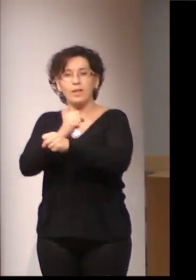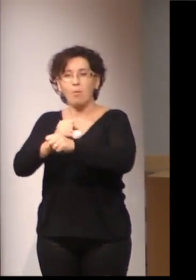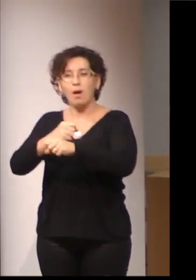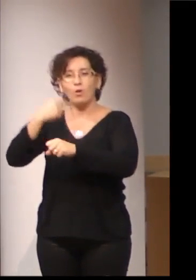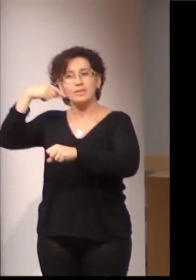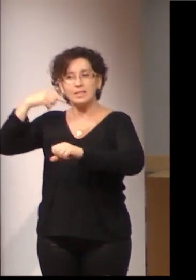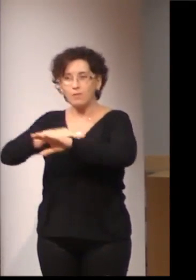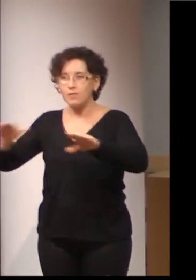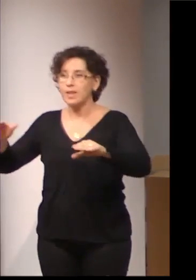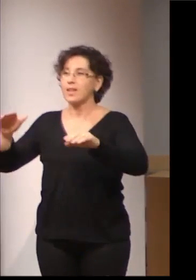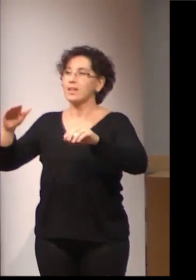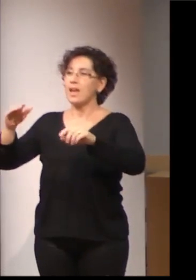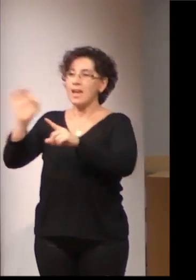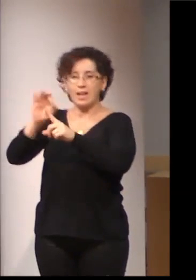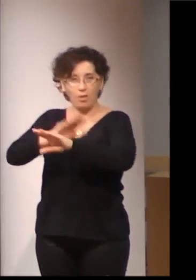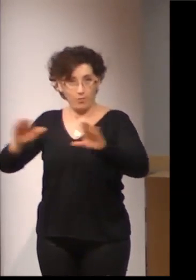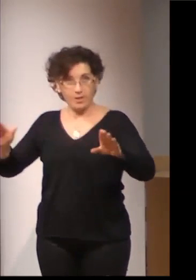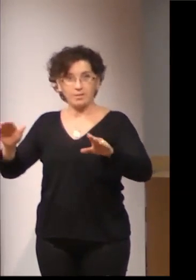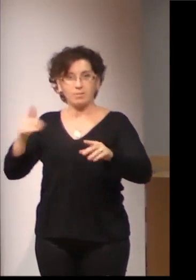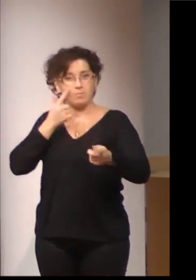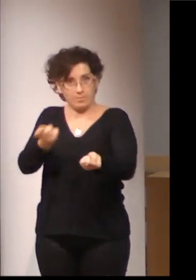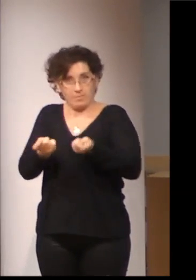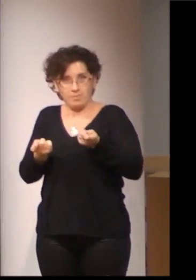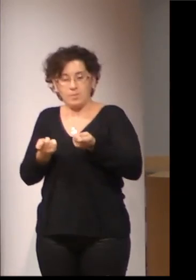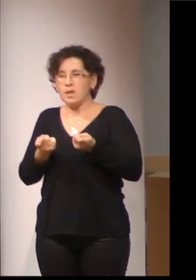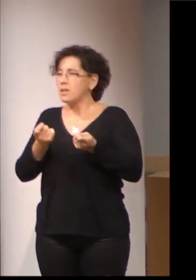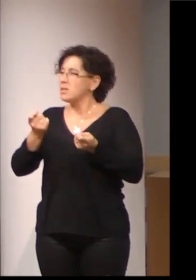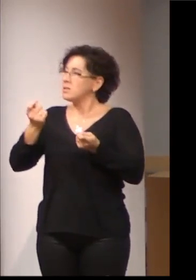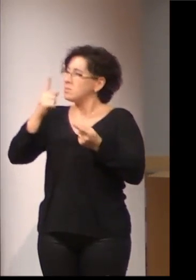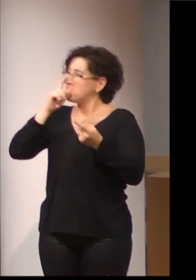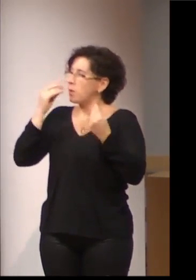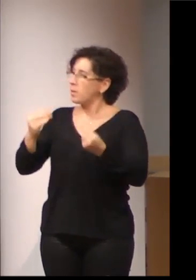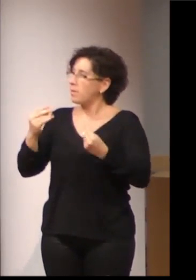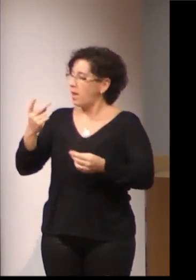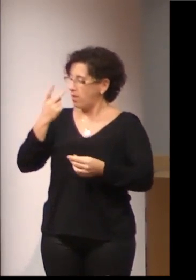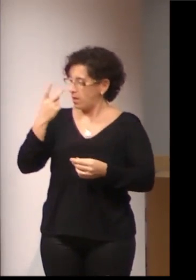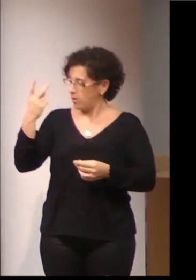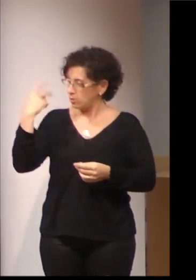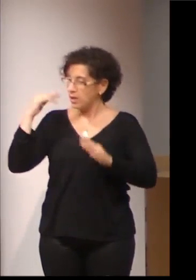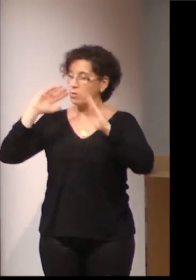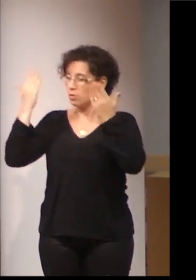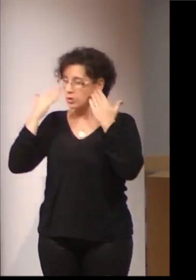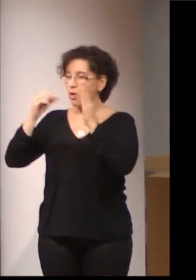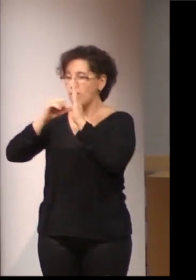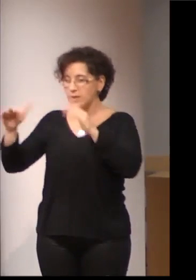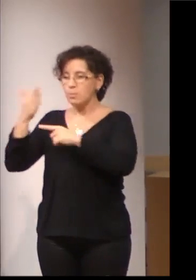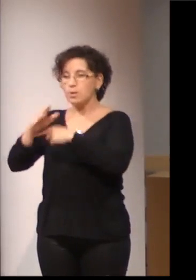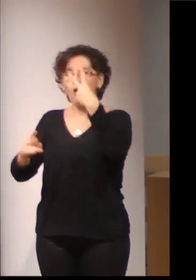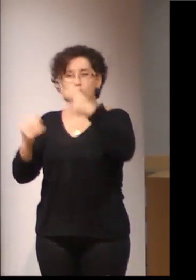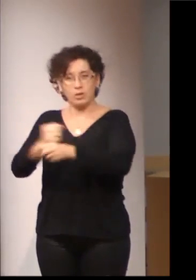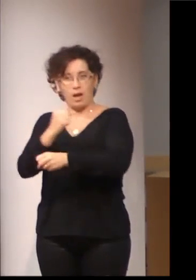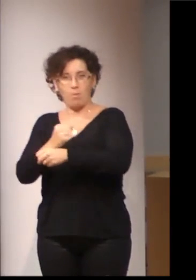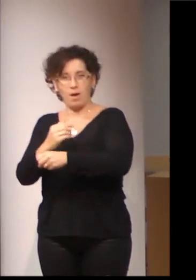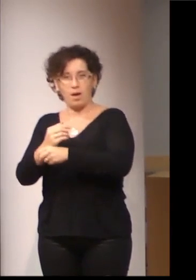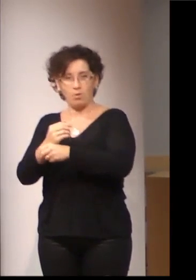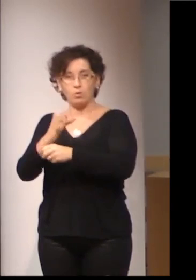tesis doctorales. Entonces, si no recuerdo mal, hace dos años en el Congreso del SENEL-SE se presentaron dos trabajos, el de